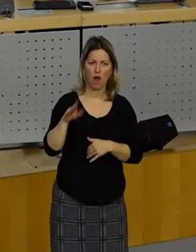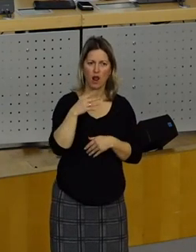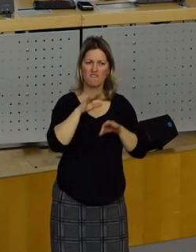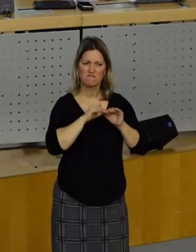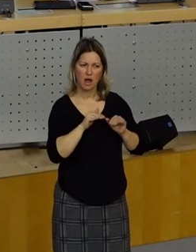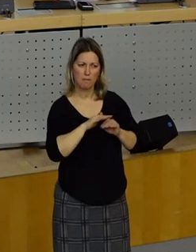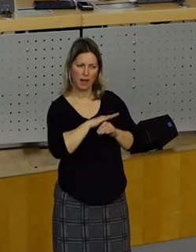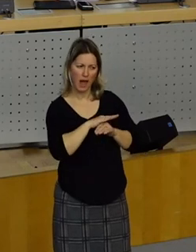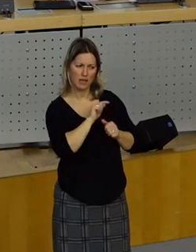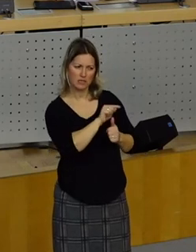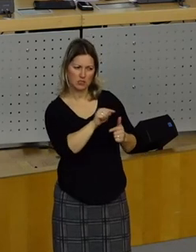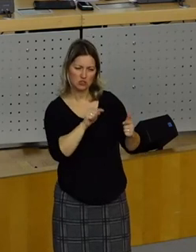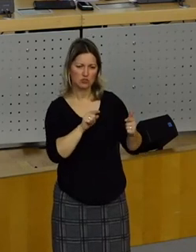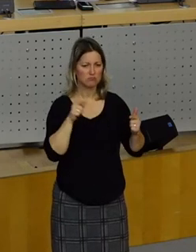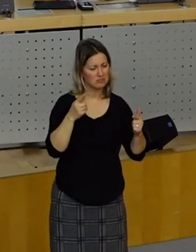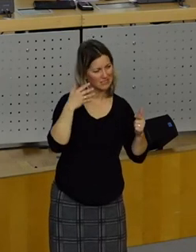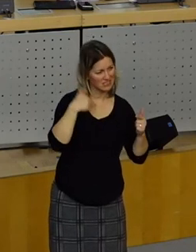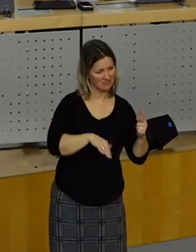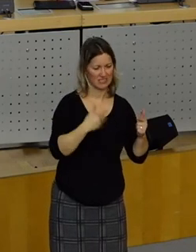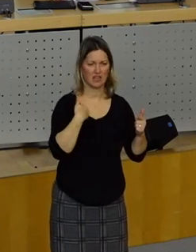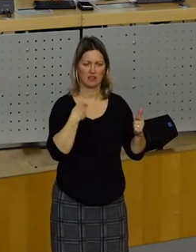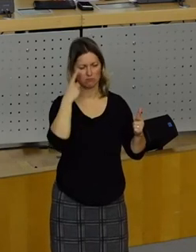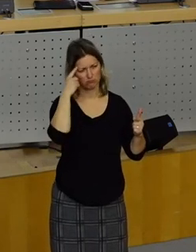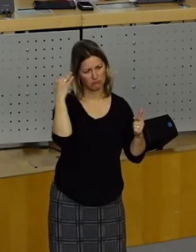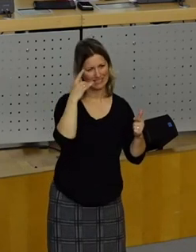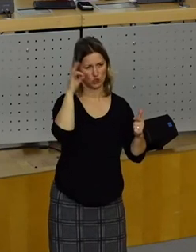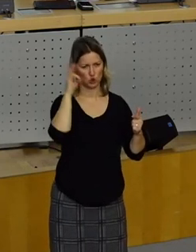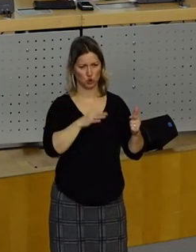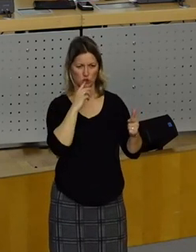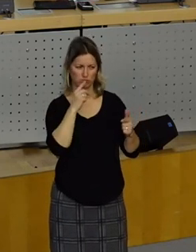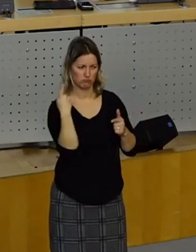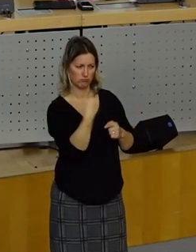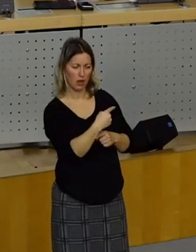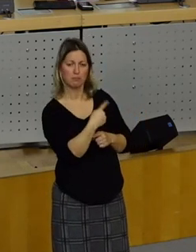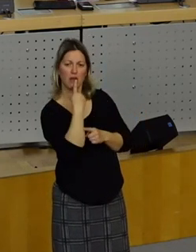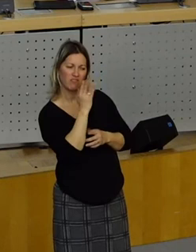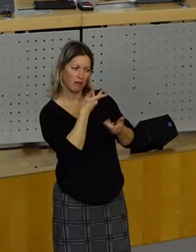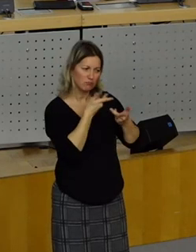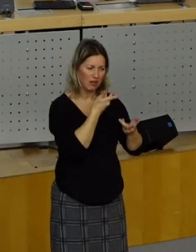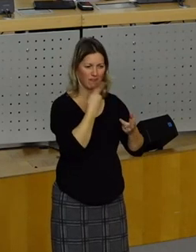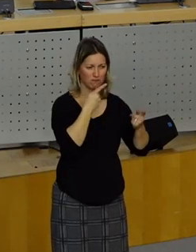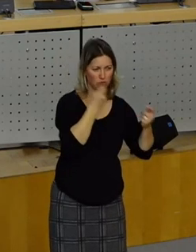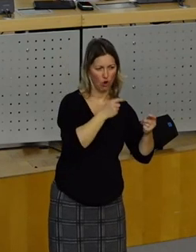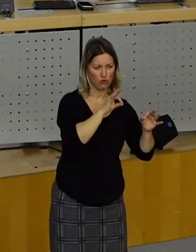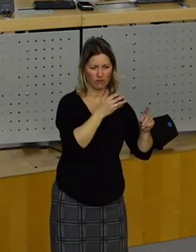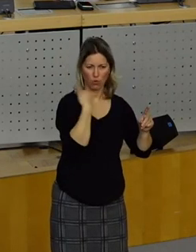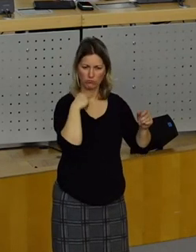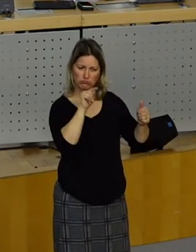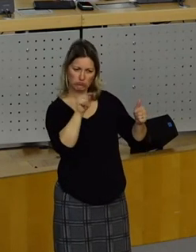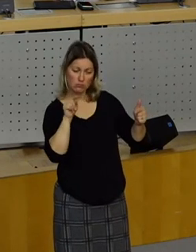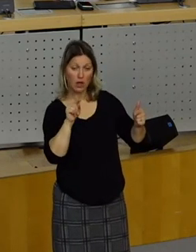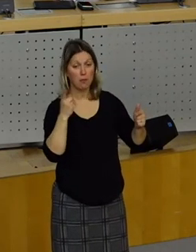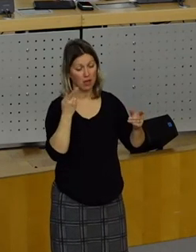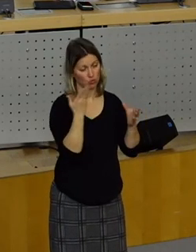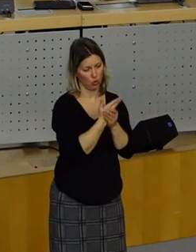anschließend rechenschaft abgelegt haben vorschläge gemacht haben und wenn das interessierte so eine sehr spannende